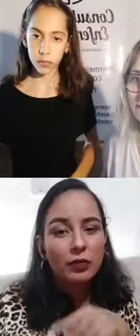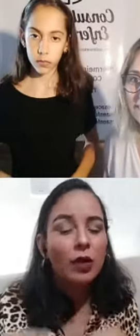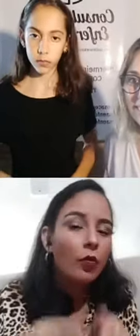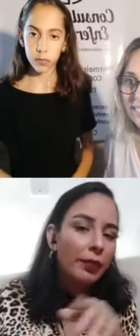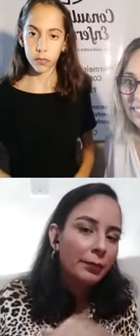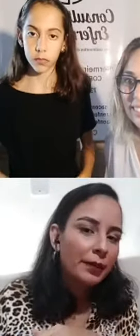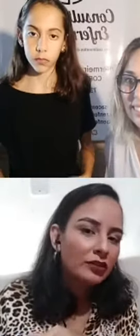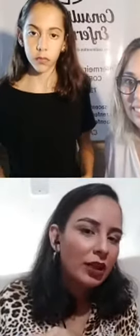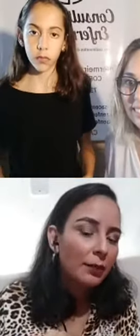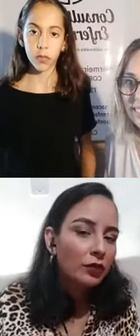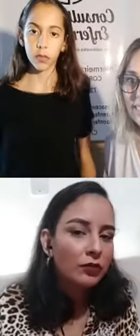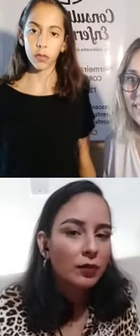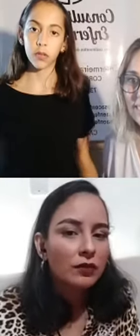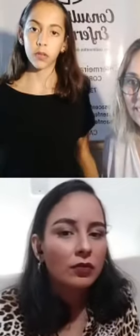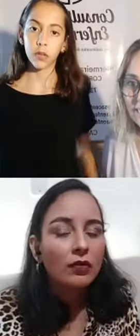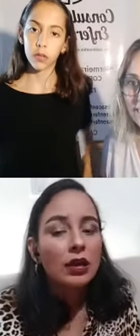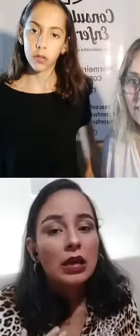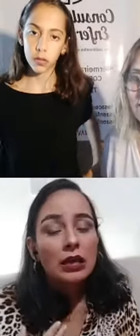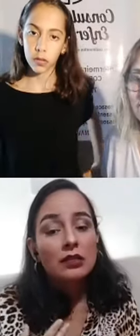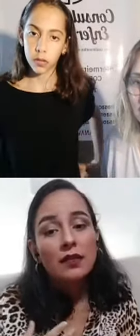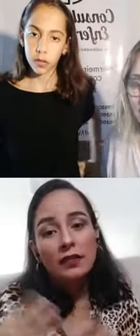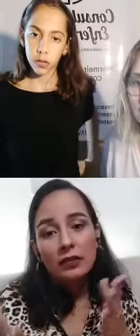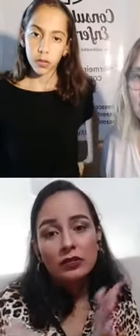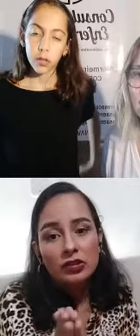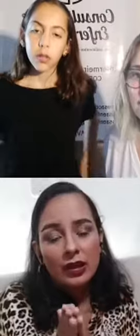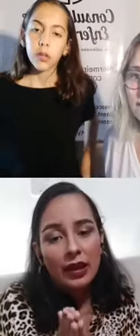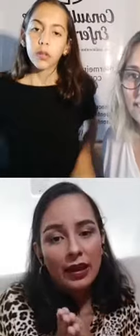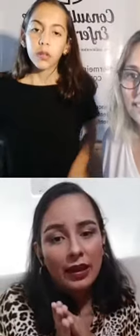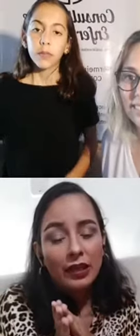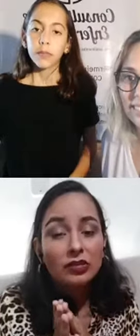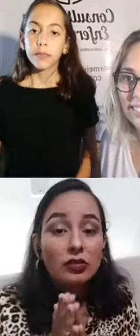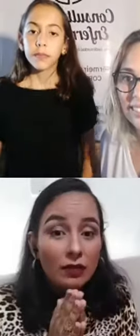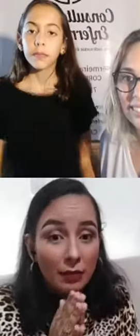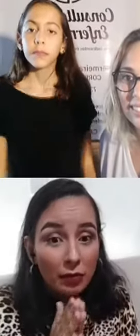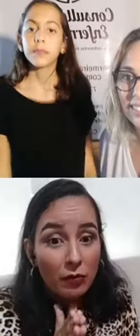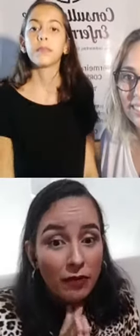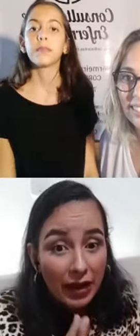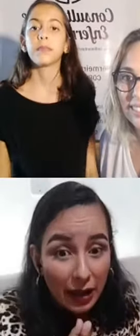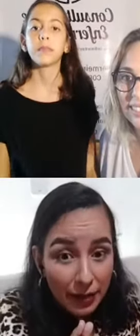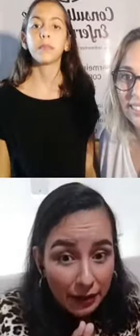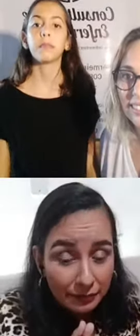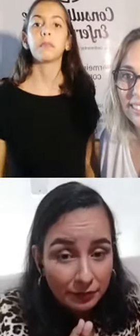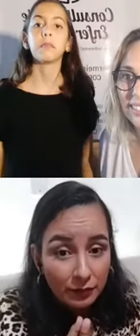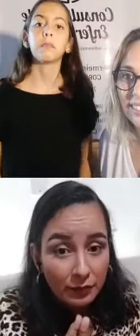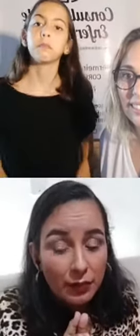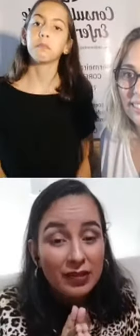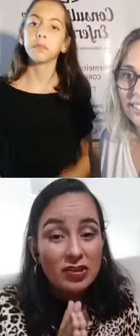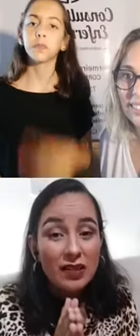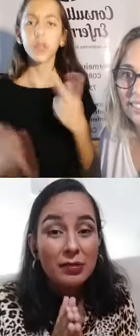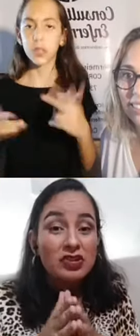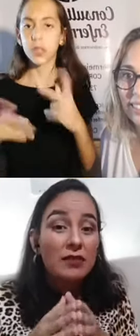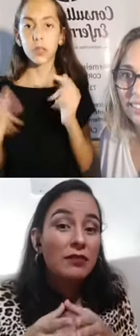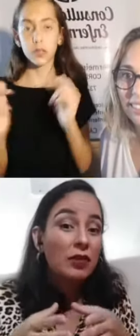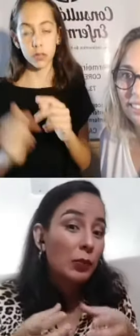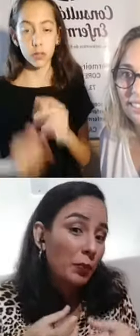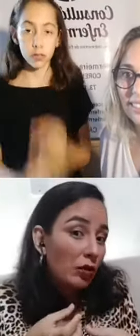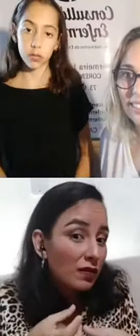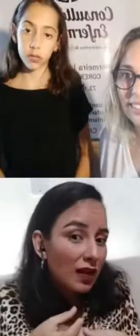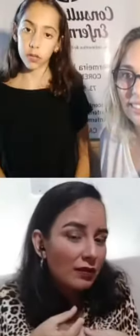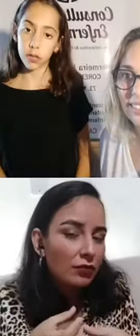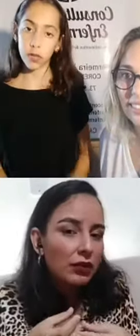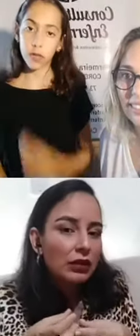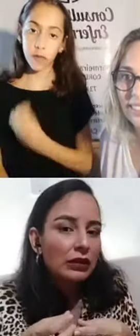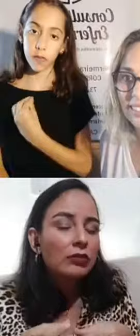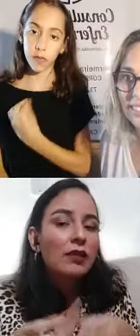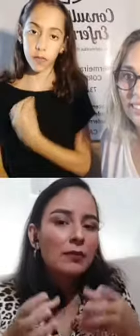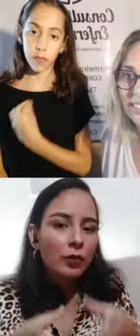fiz uma compra para indicar para outras pessoas, e dizer assim, gente, a gente não sabe como vai acabar, mas a gente sabe que a gente está vivendo um